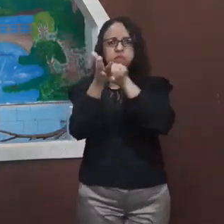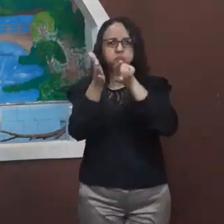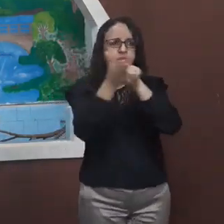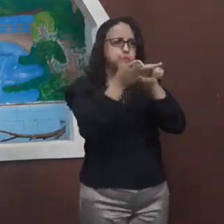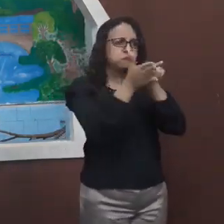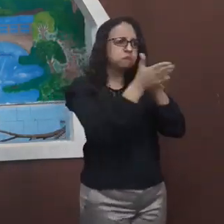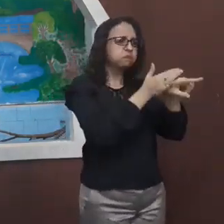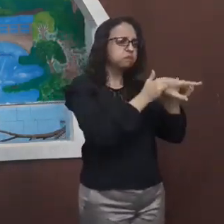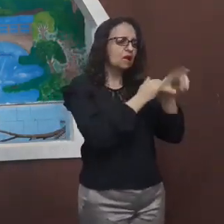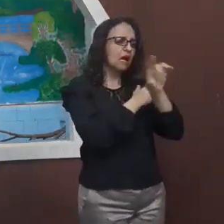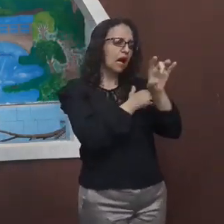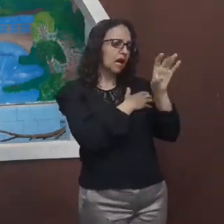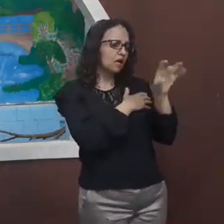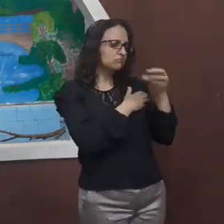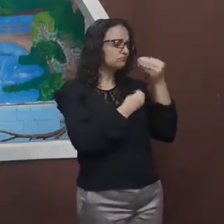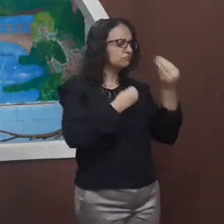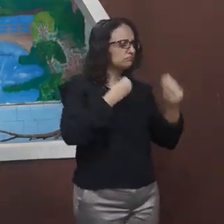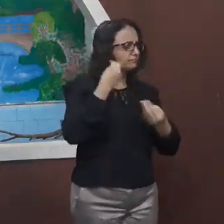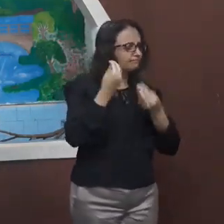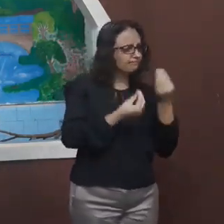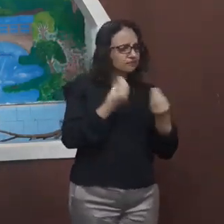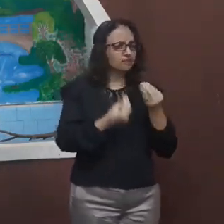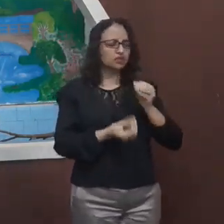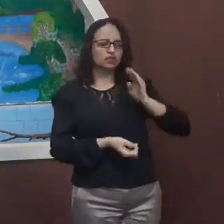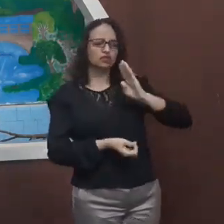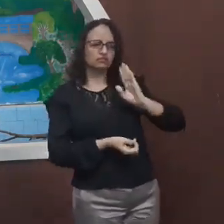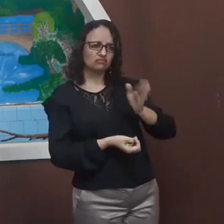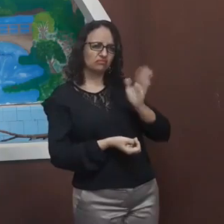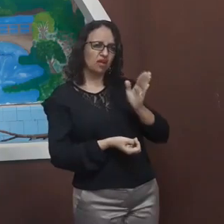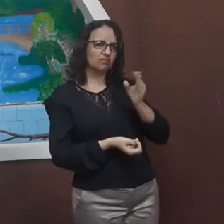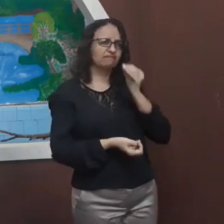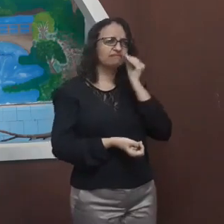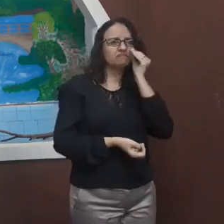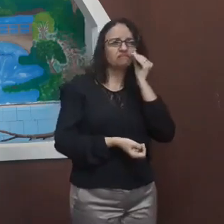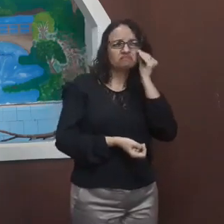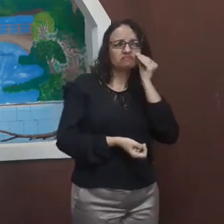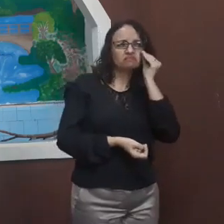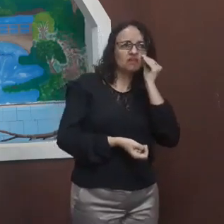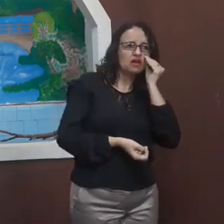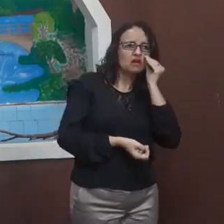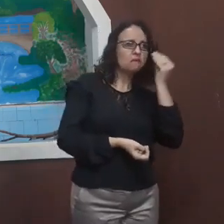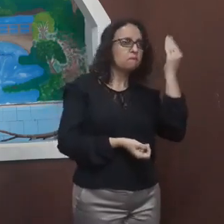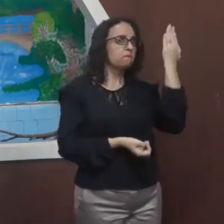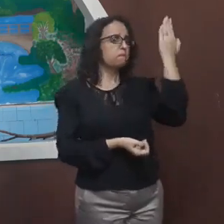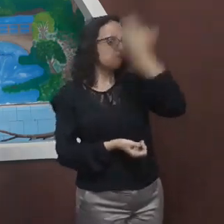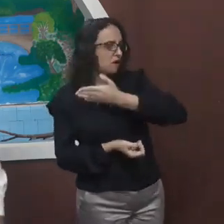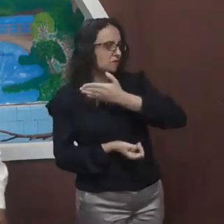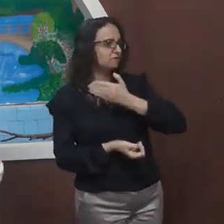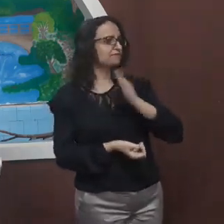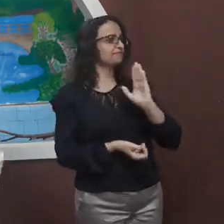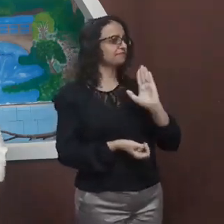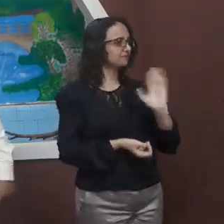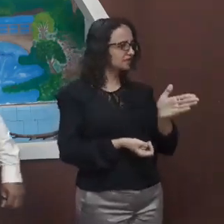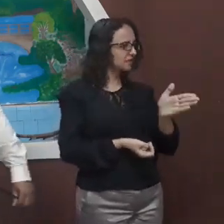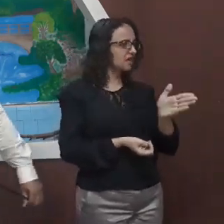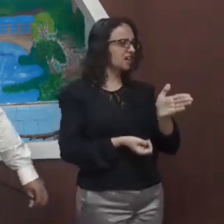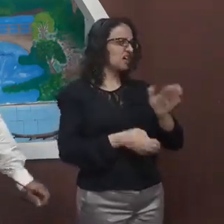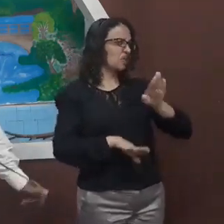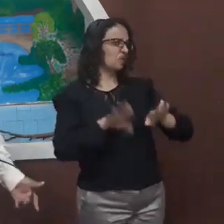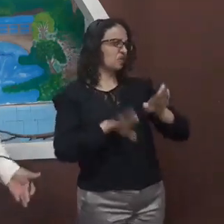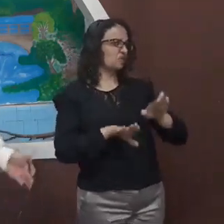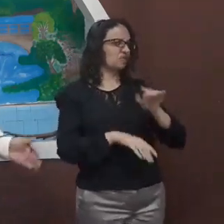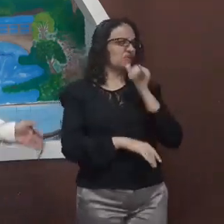nesta noite se você já passou por alguma provação, você vai falar: pastor,